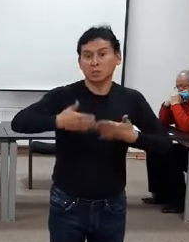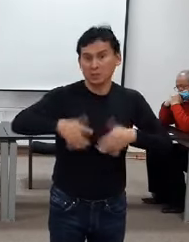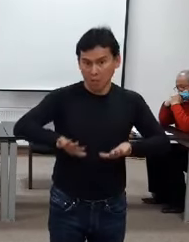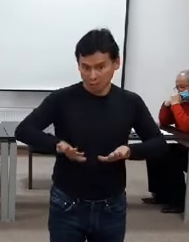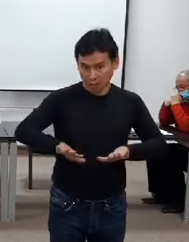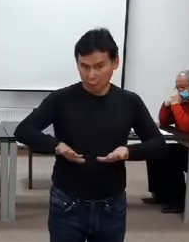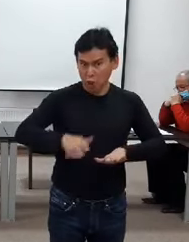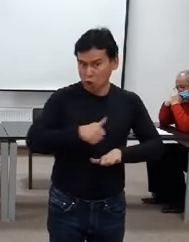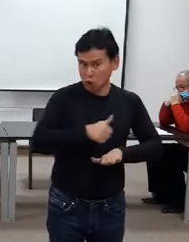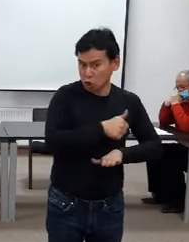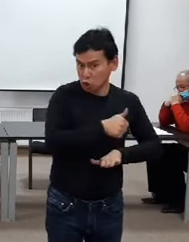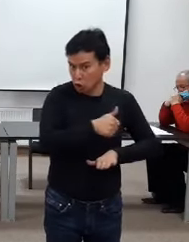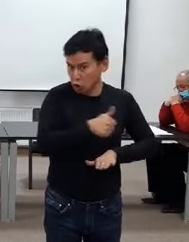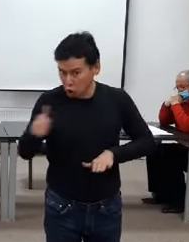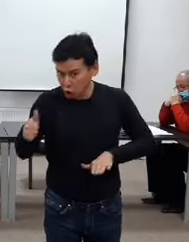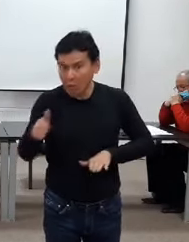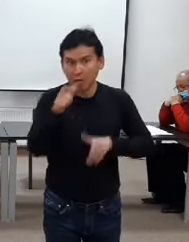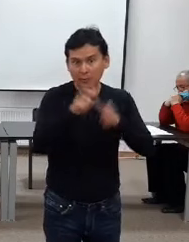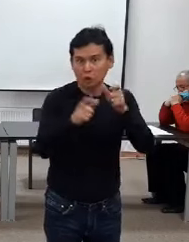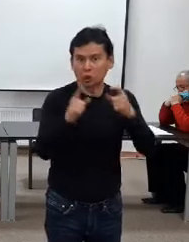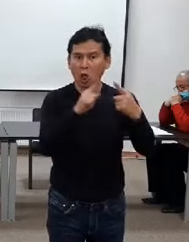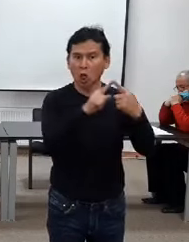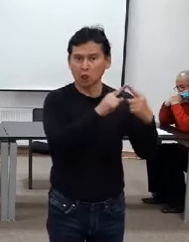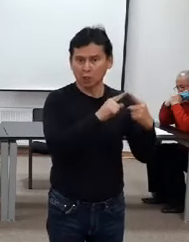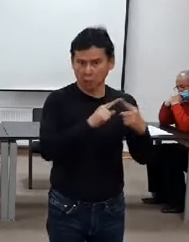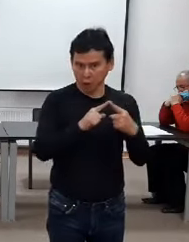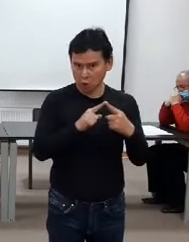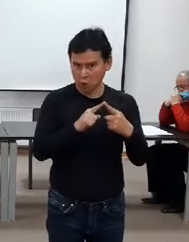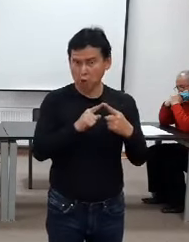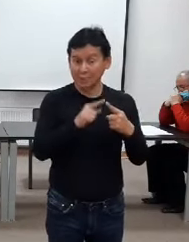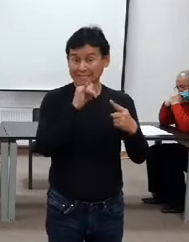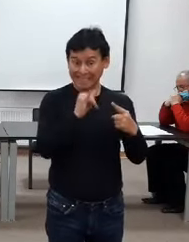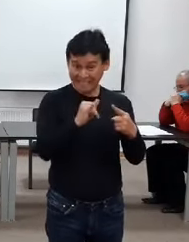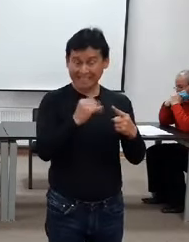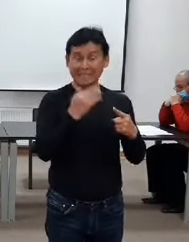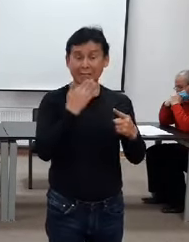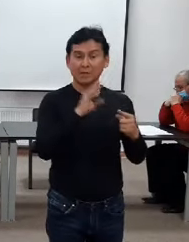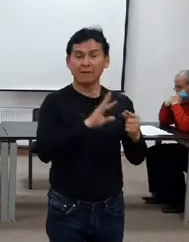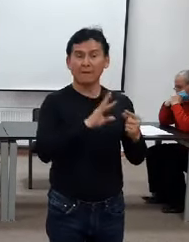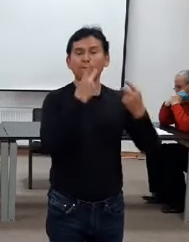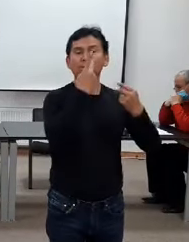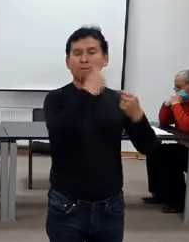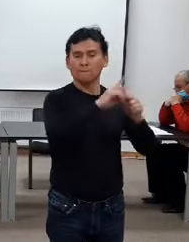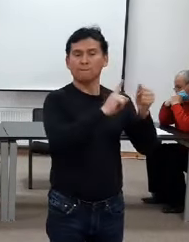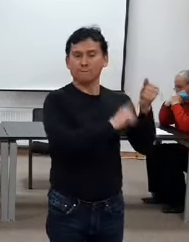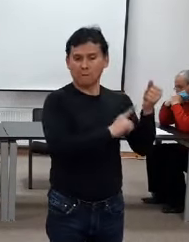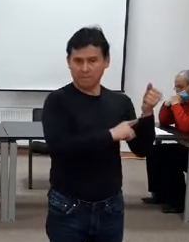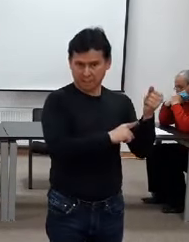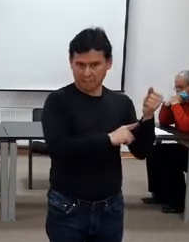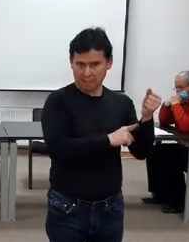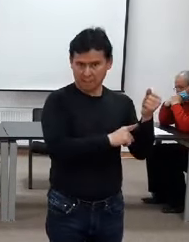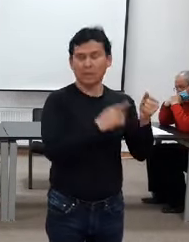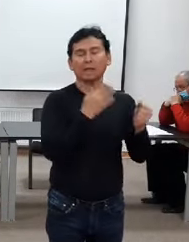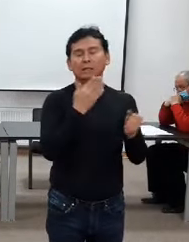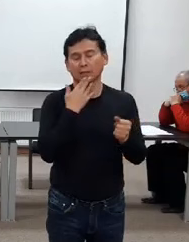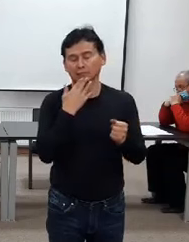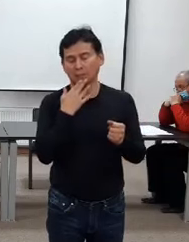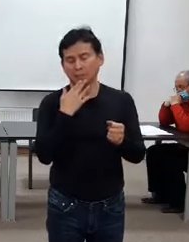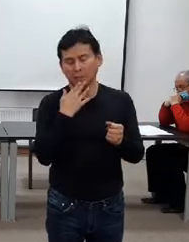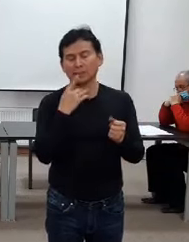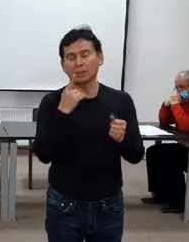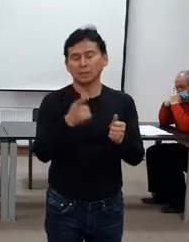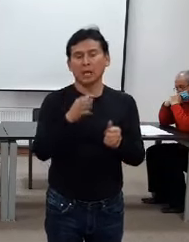menos a todos los pasajeros contactados y todos los contactos estrechos y pacientes o pasajeros de interés de ese vuelo